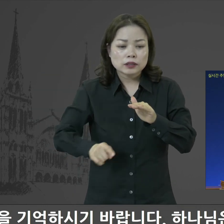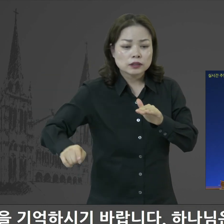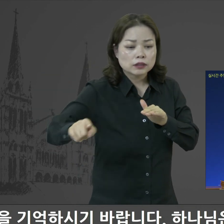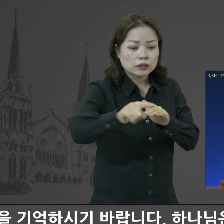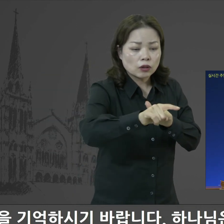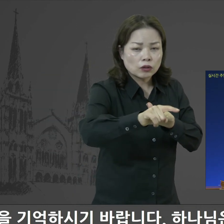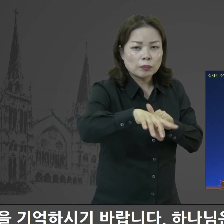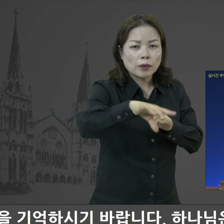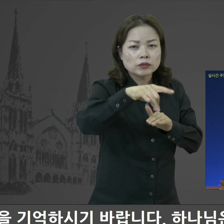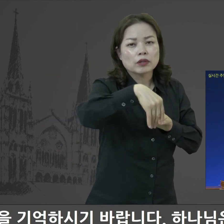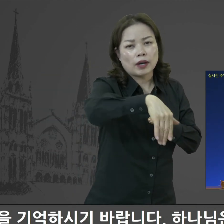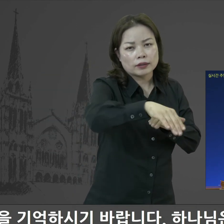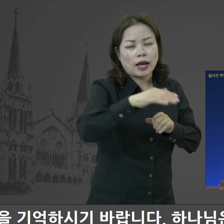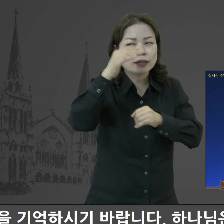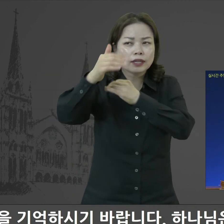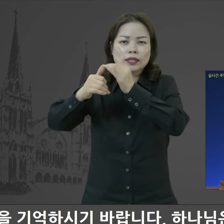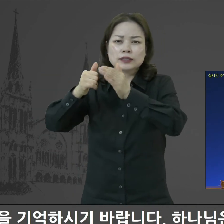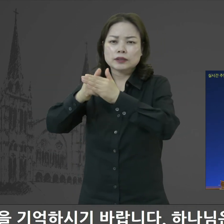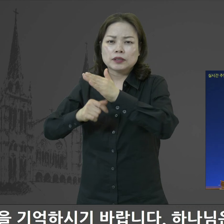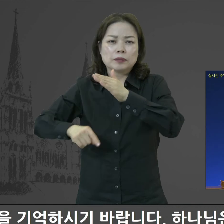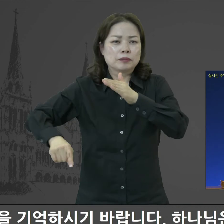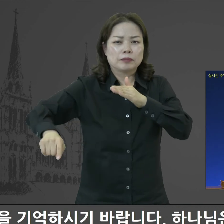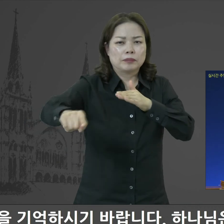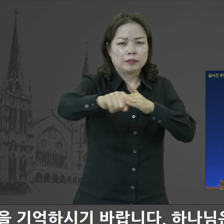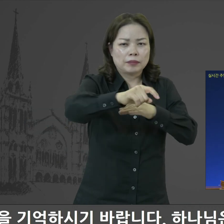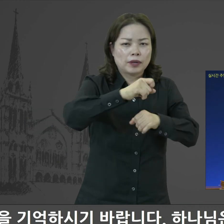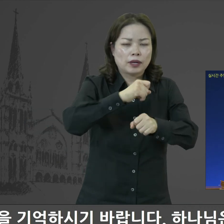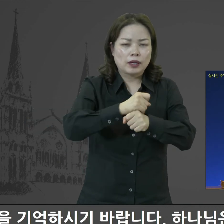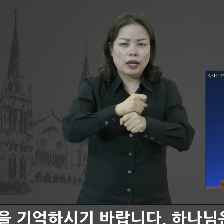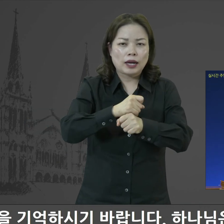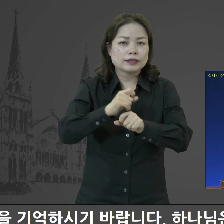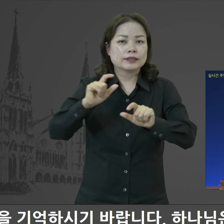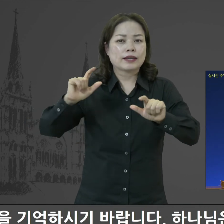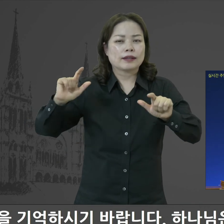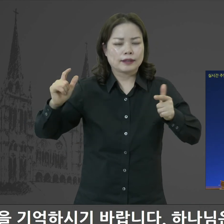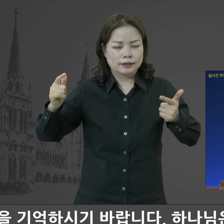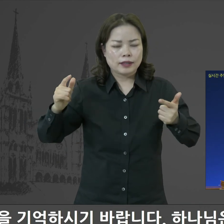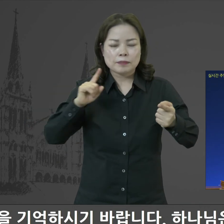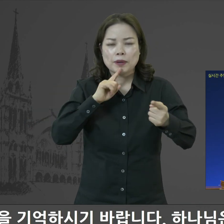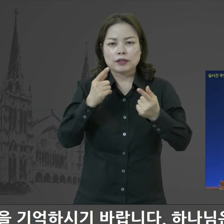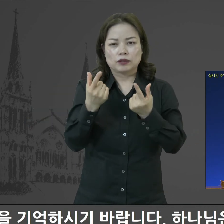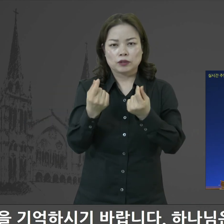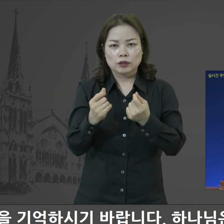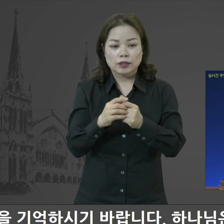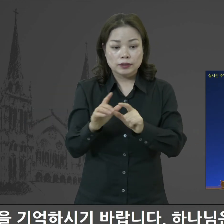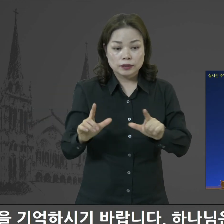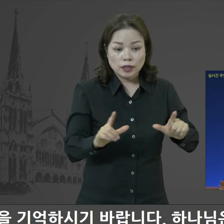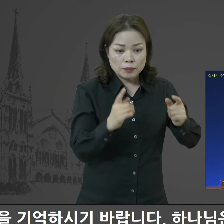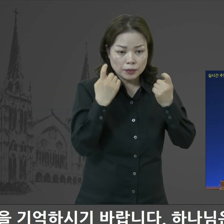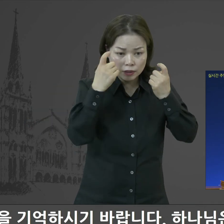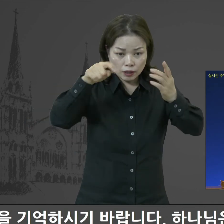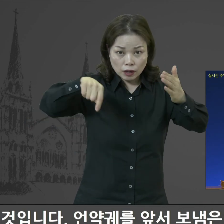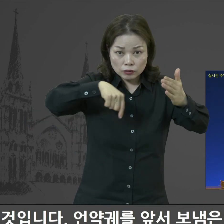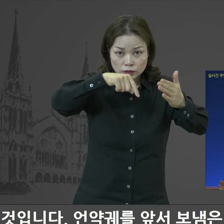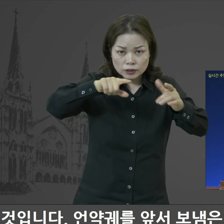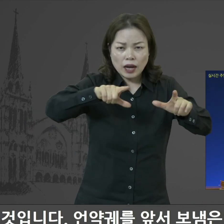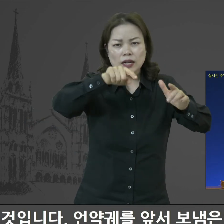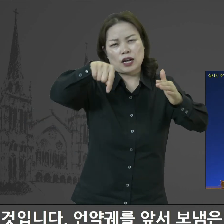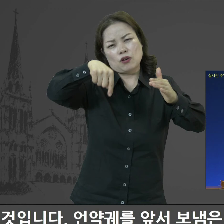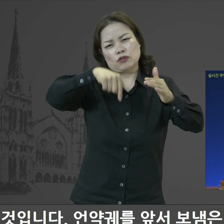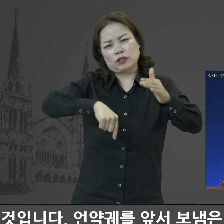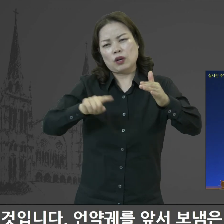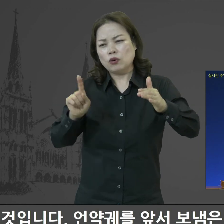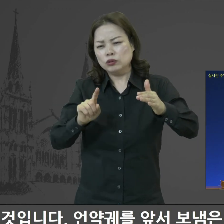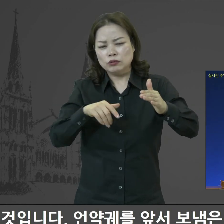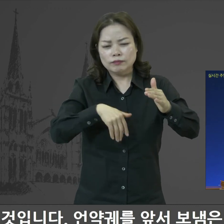보냈다라는 것은 하나님보다 앞서 행하지 않겠다라는 의지였던 것처럼, 삶의 여정 가운데 우리가